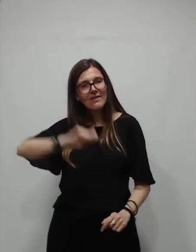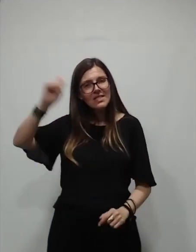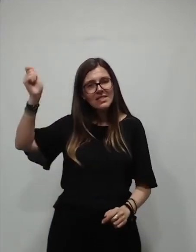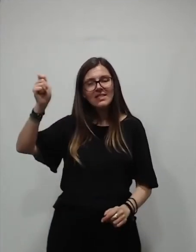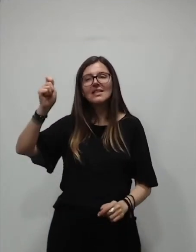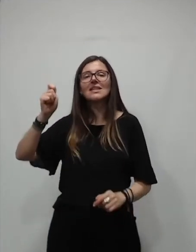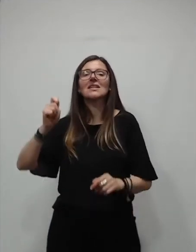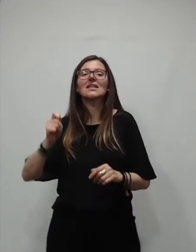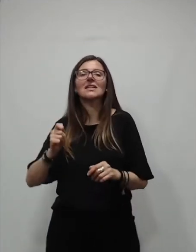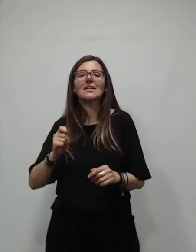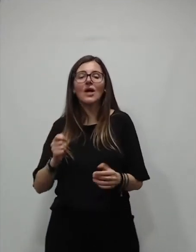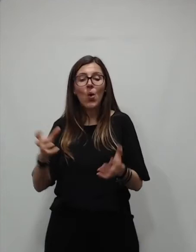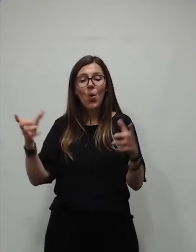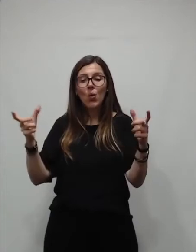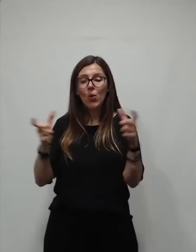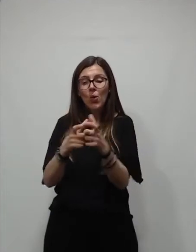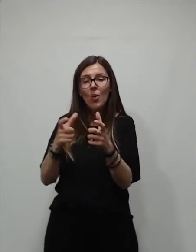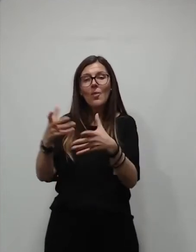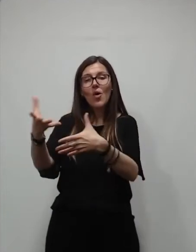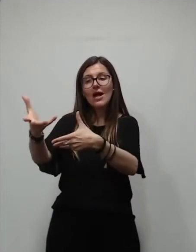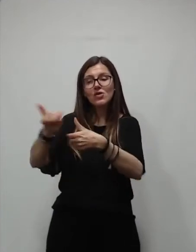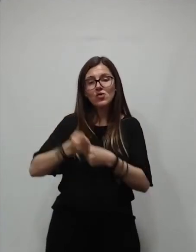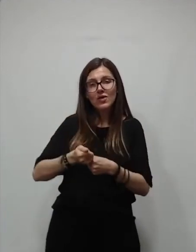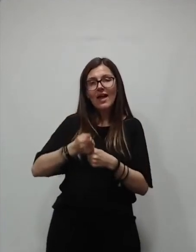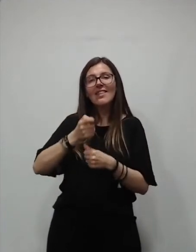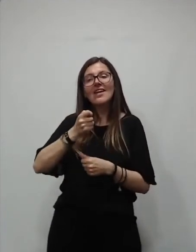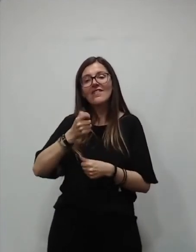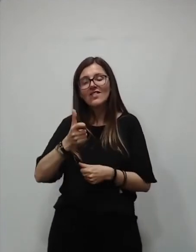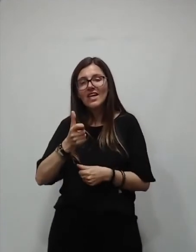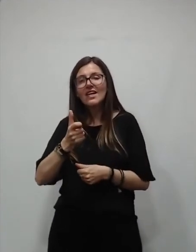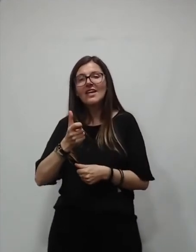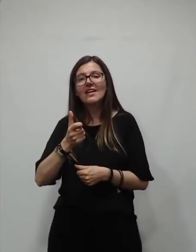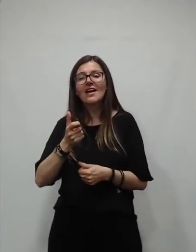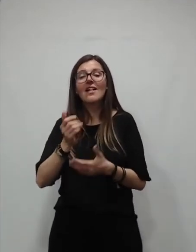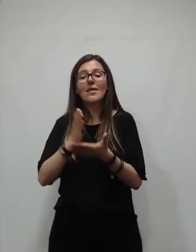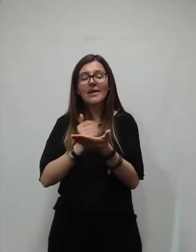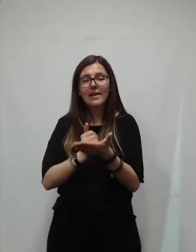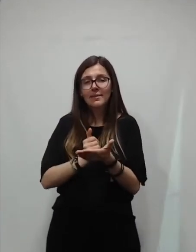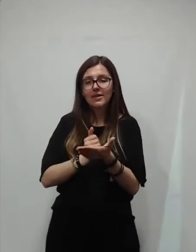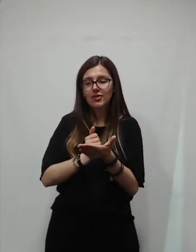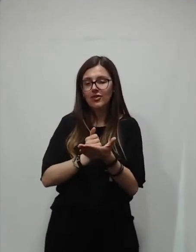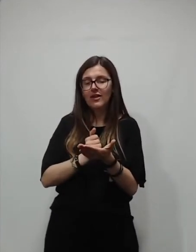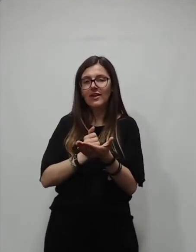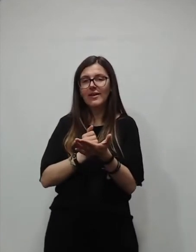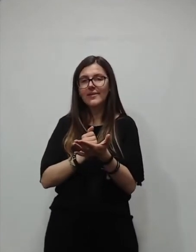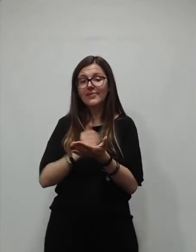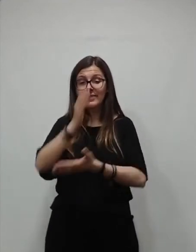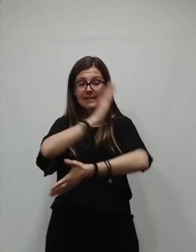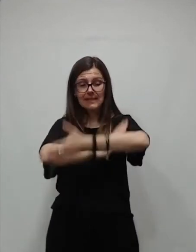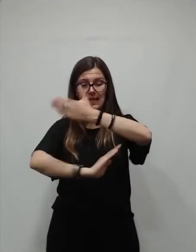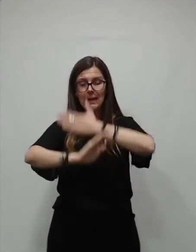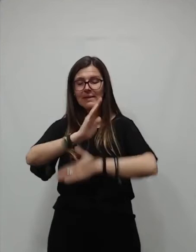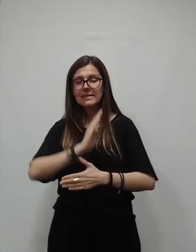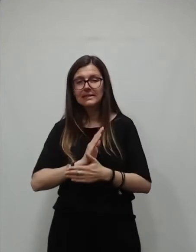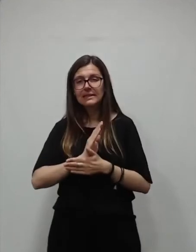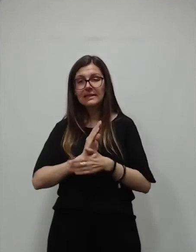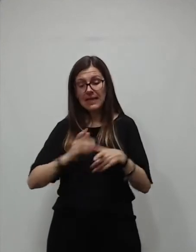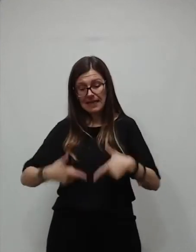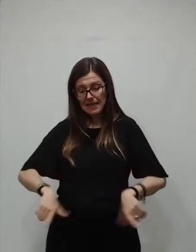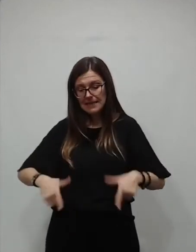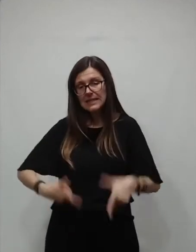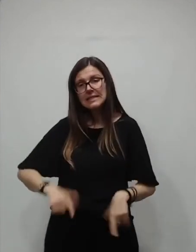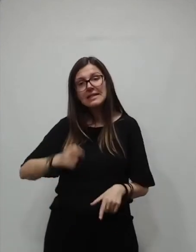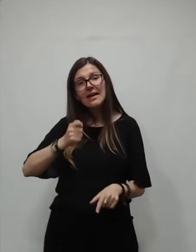Ayudar Clínica Crear de Rivera, Departamento de Discapacidad de la Intendencia de Rivera. Muchísimas gracias por